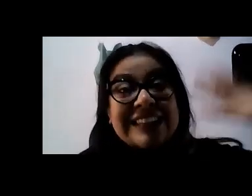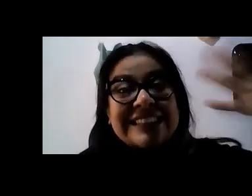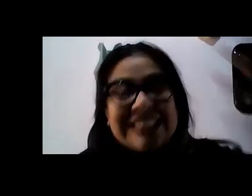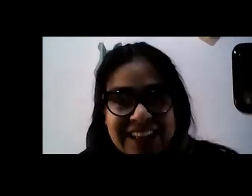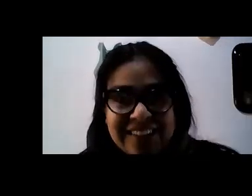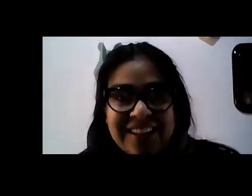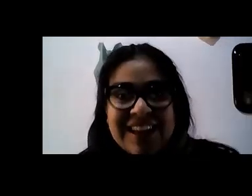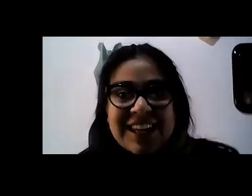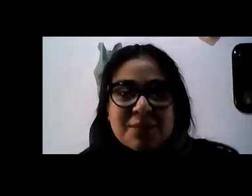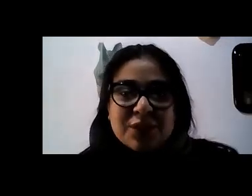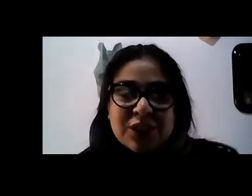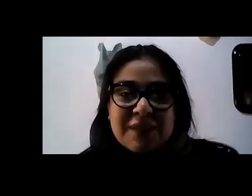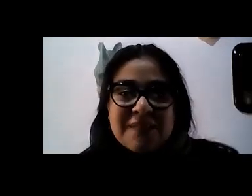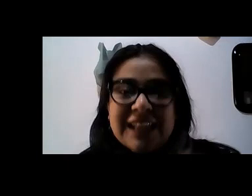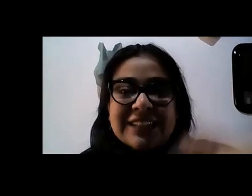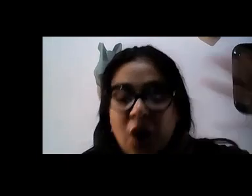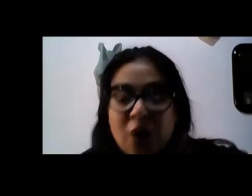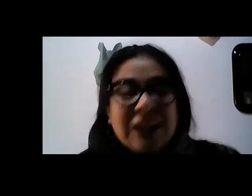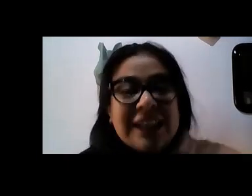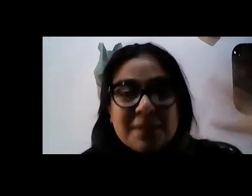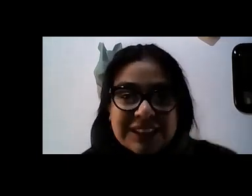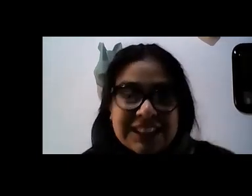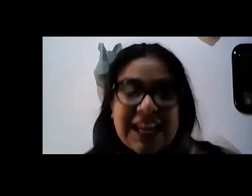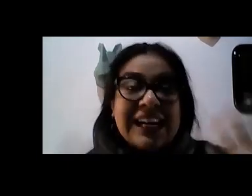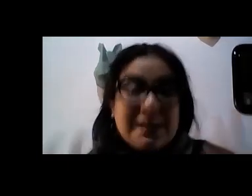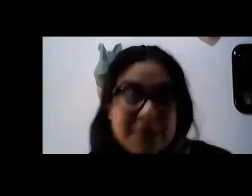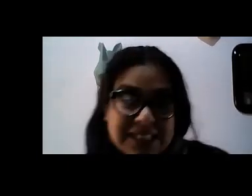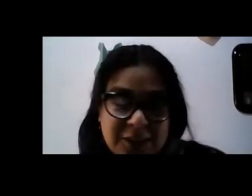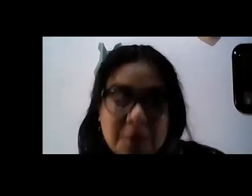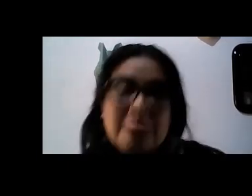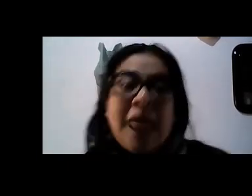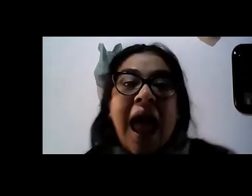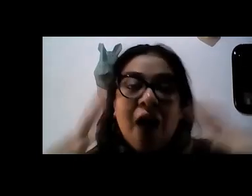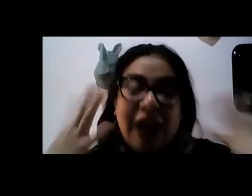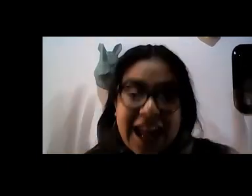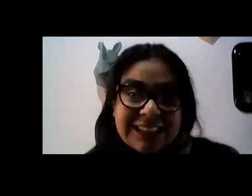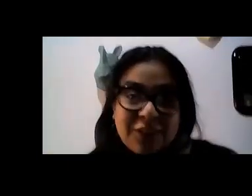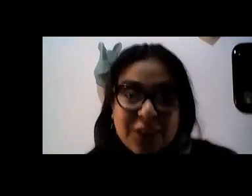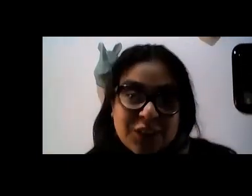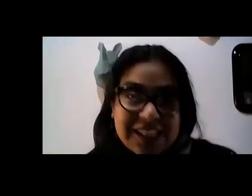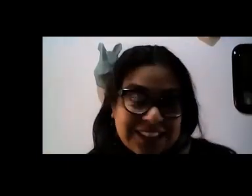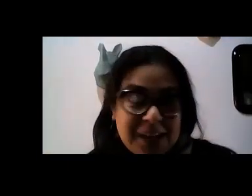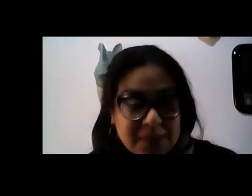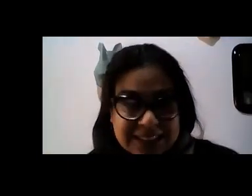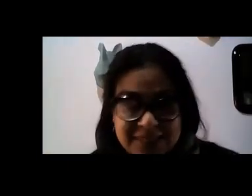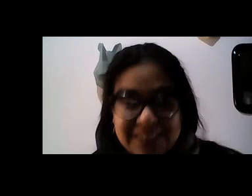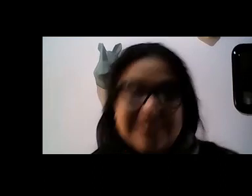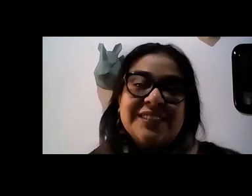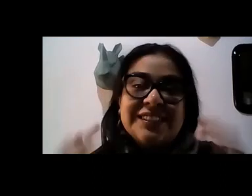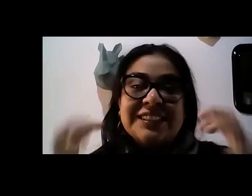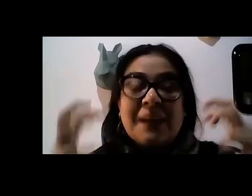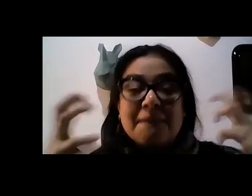decir, exige que el museo también todo el tiempo se esté repensando? Ahora, esta foto es de la